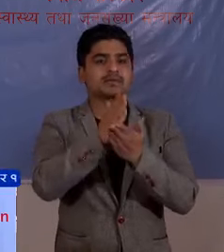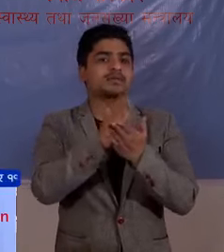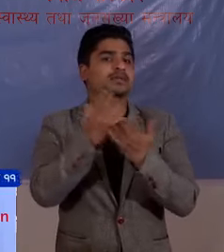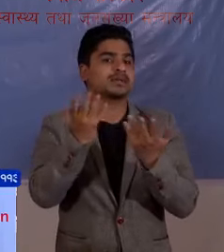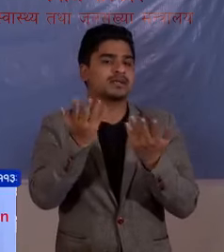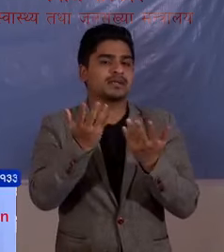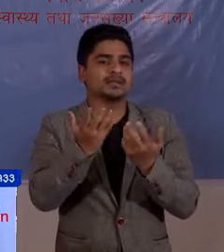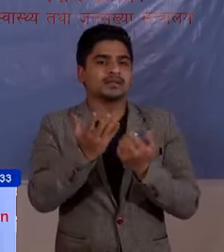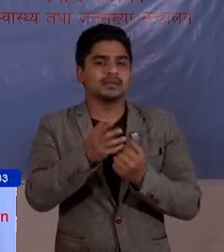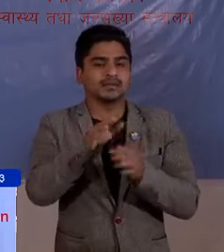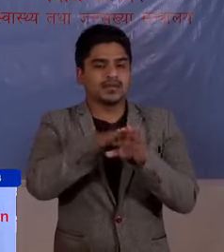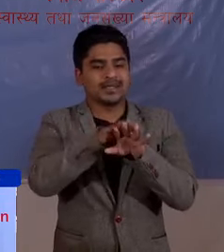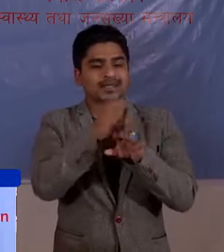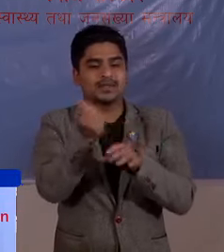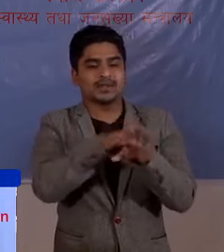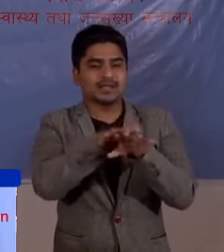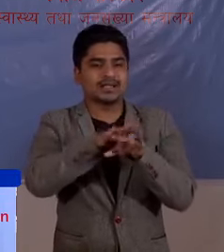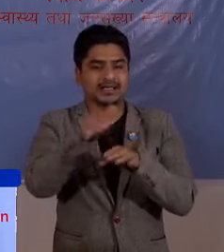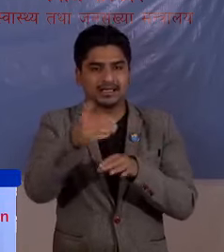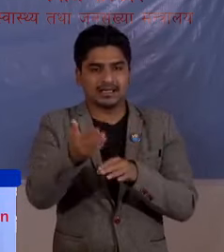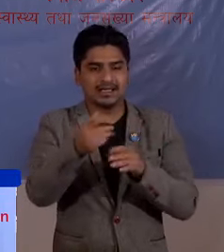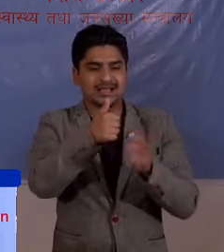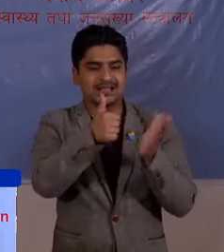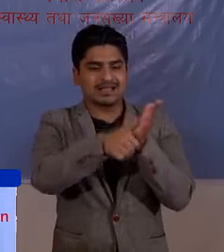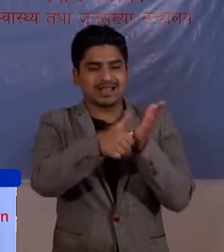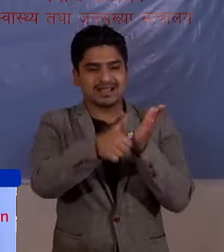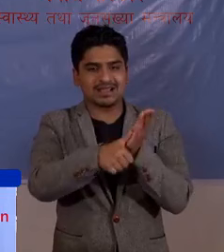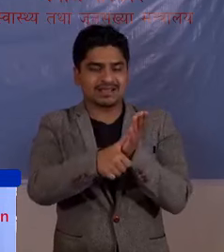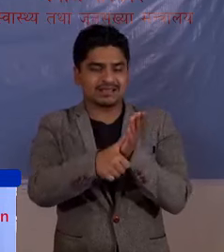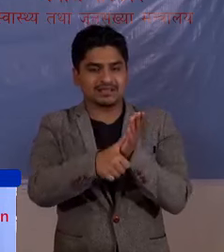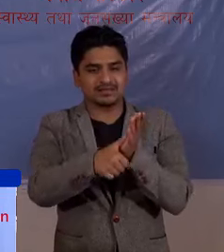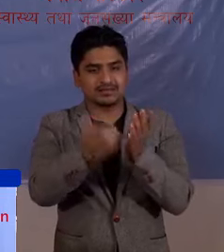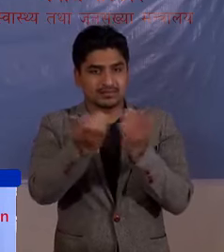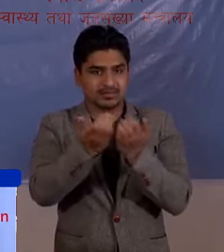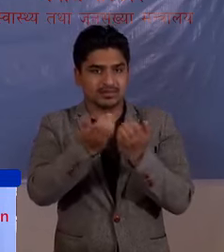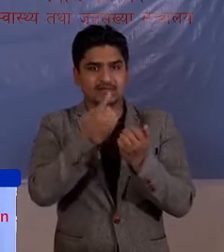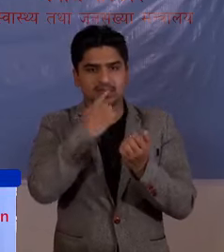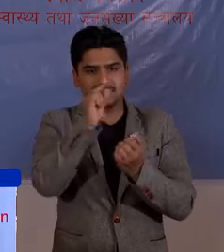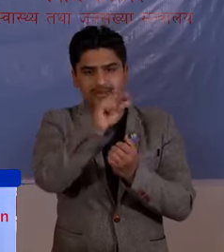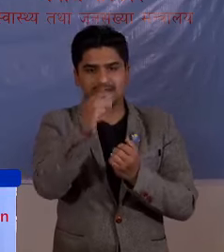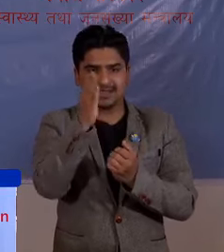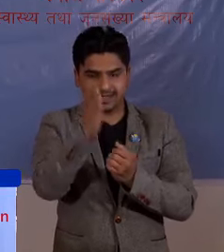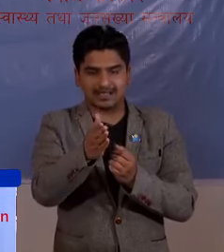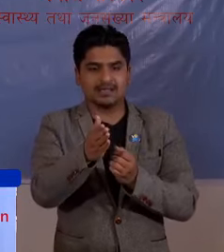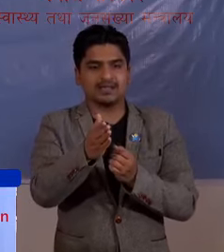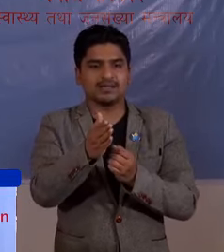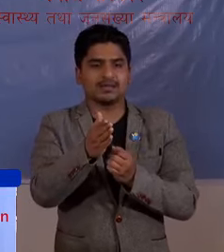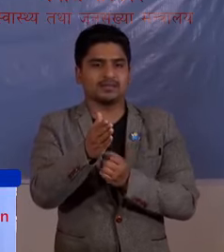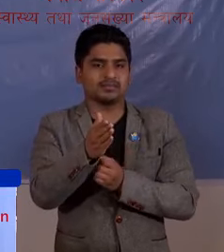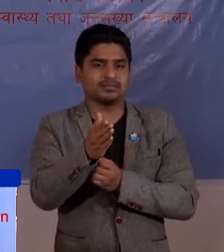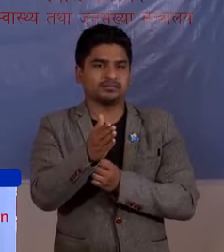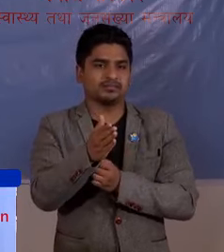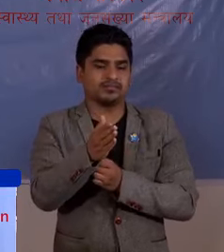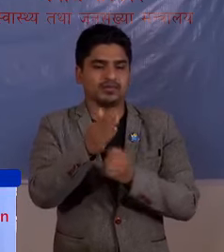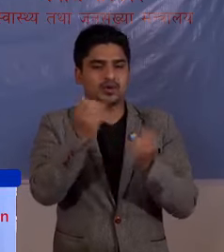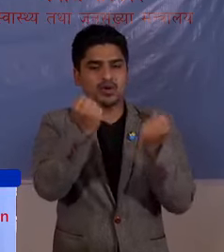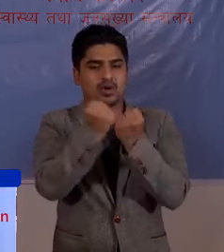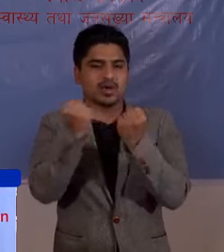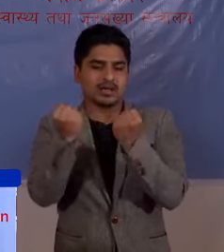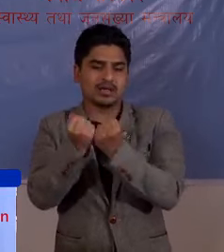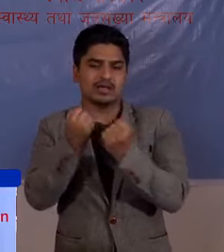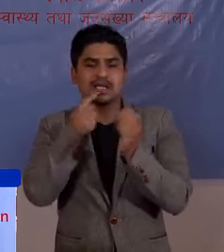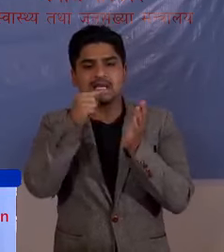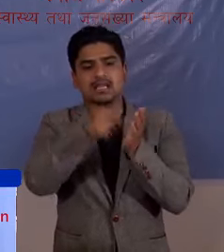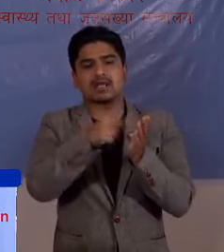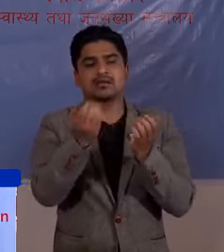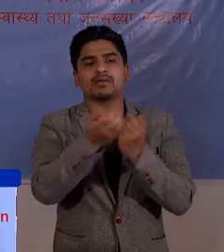कसरी धेरैभन्दा धेरैलाई टेस्टको दायरामा ल्याउँछौँ भन्ने कुराले नै प्रमुखतः लकडाउनको